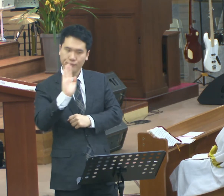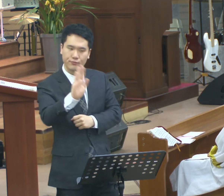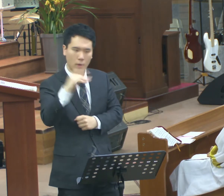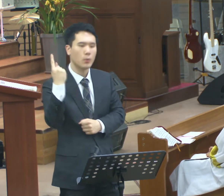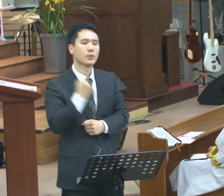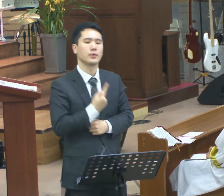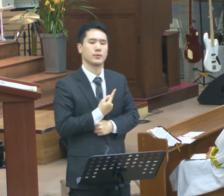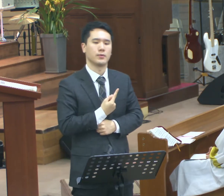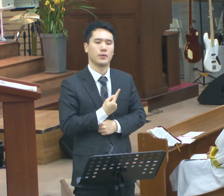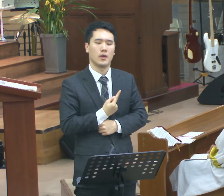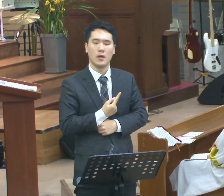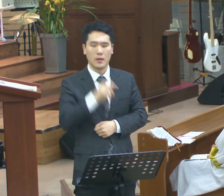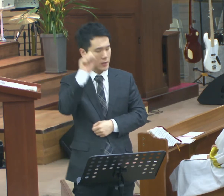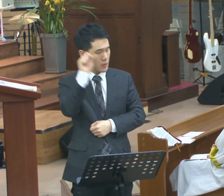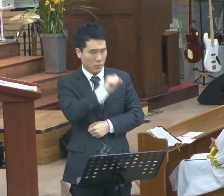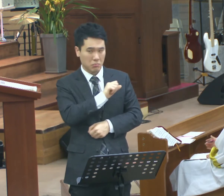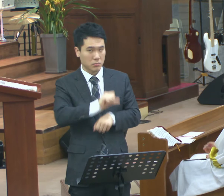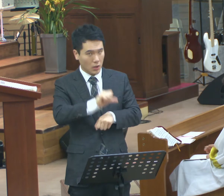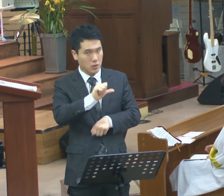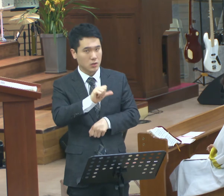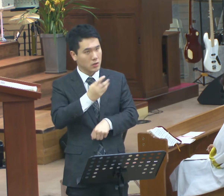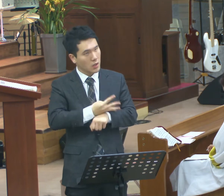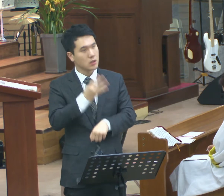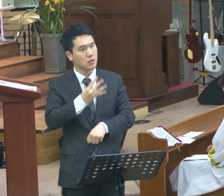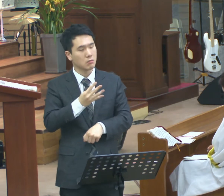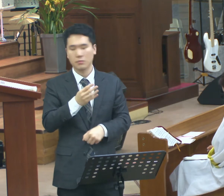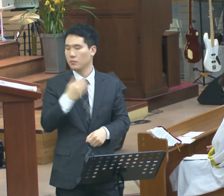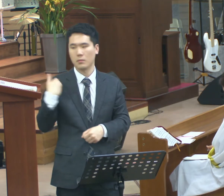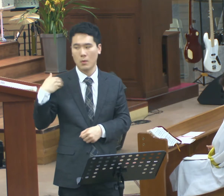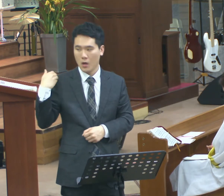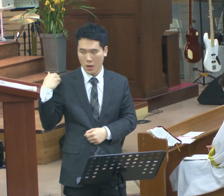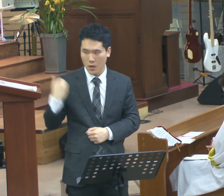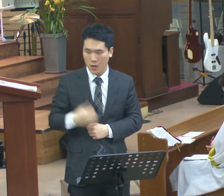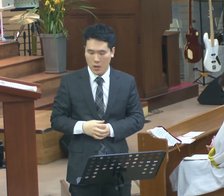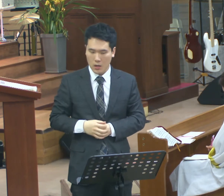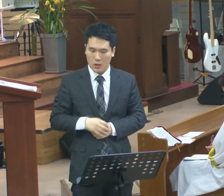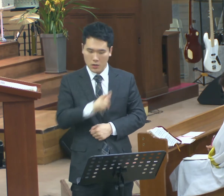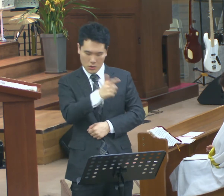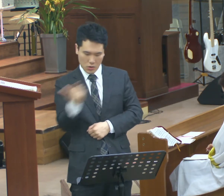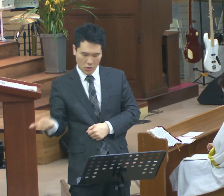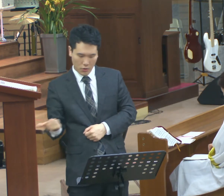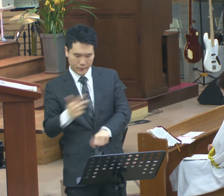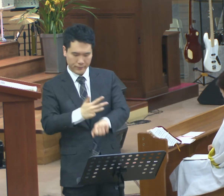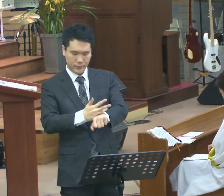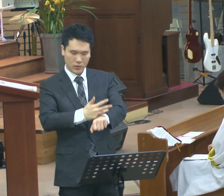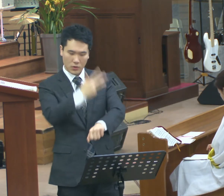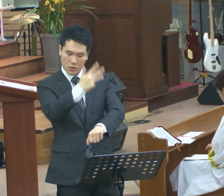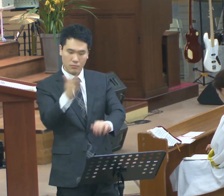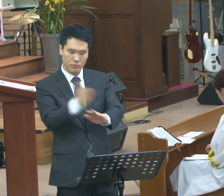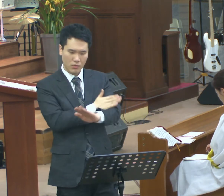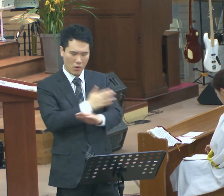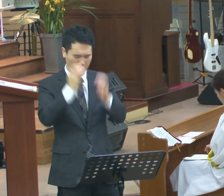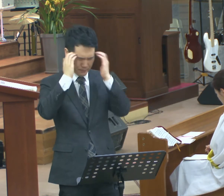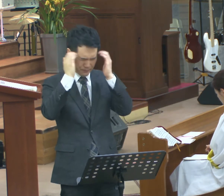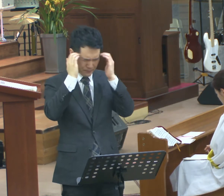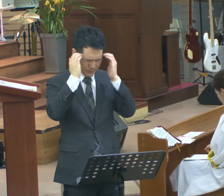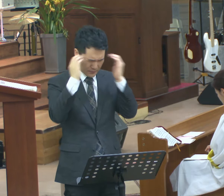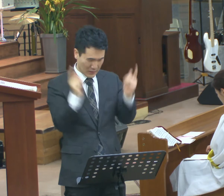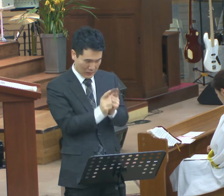있고 4시에 오신 것일 수도 있어요. 그러면 저녁 8시부터 고생했으면 한 8시간 이상 계속 고생하고